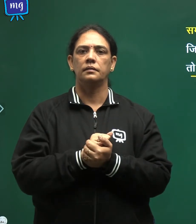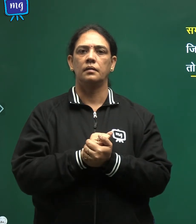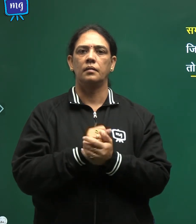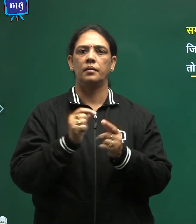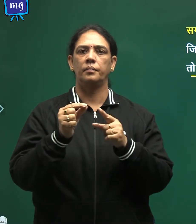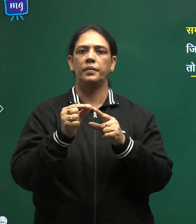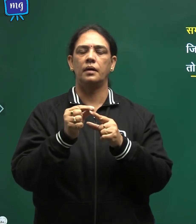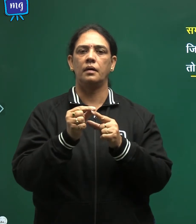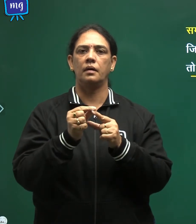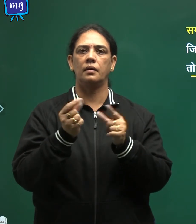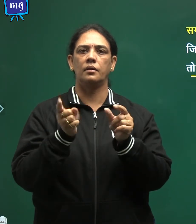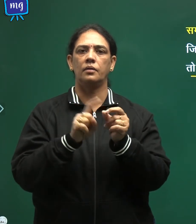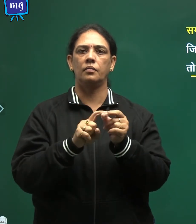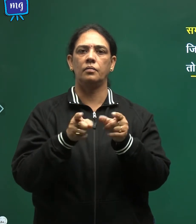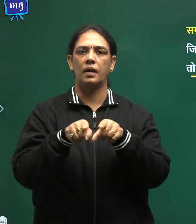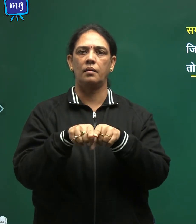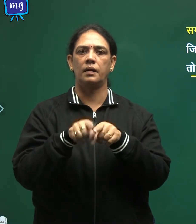PQ बराबर